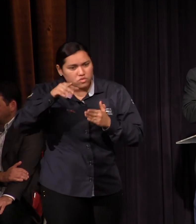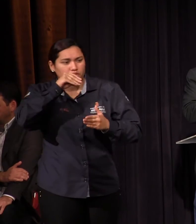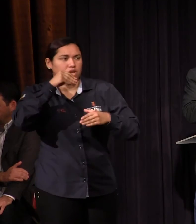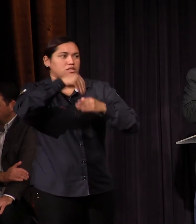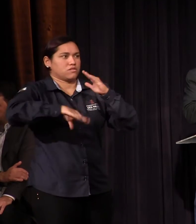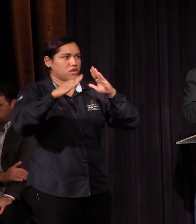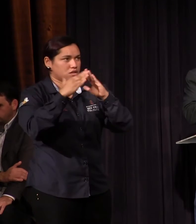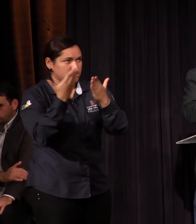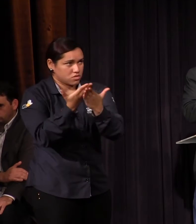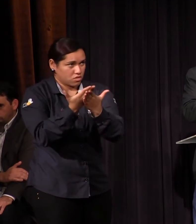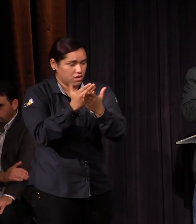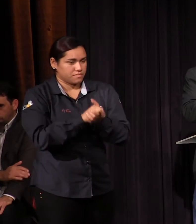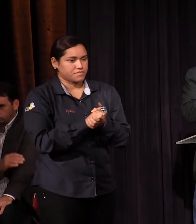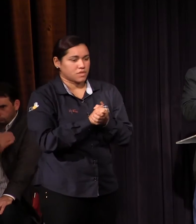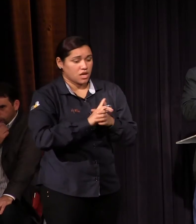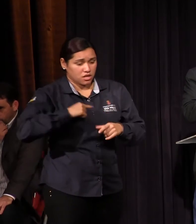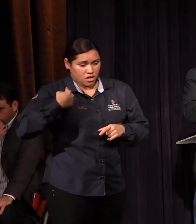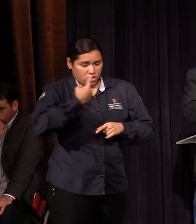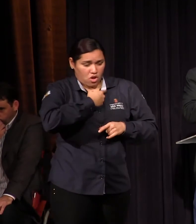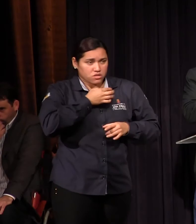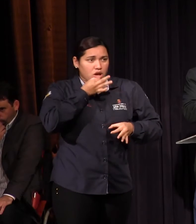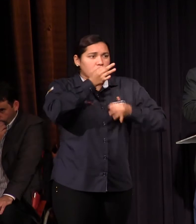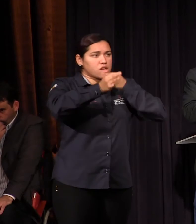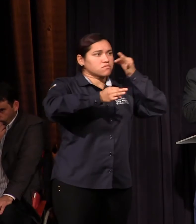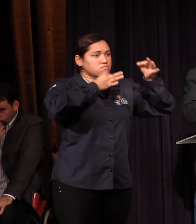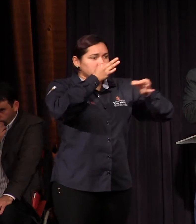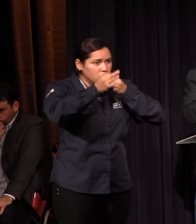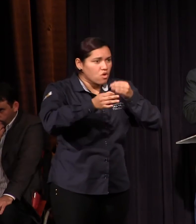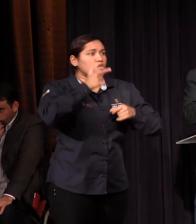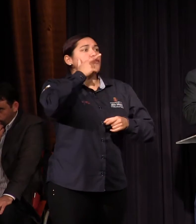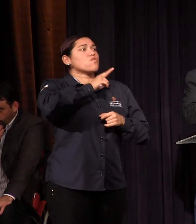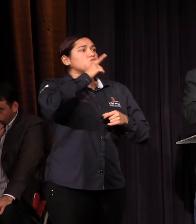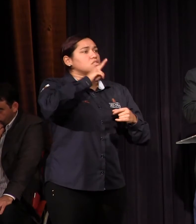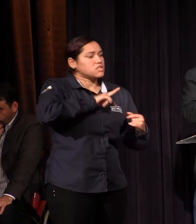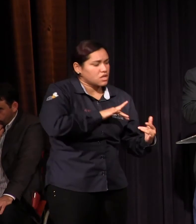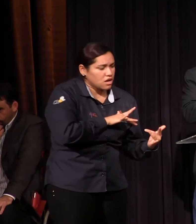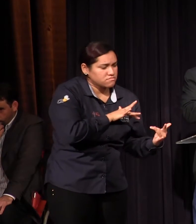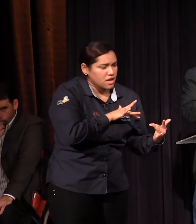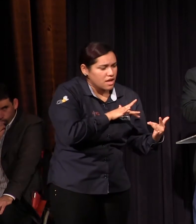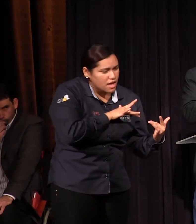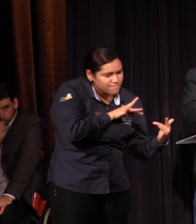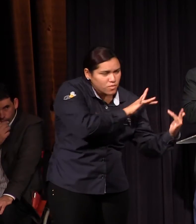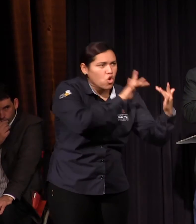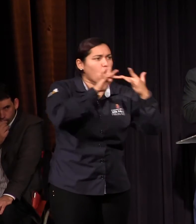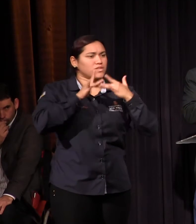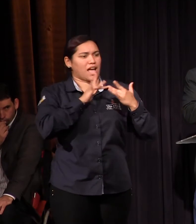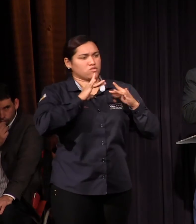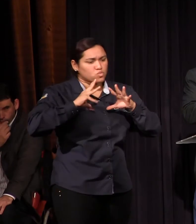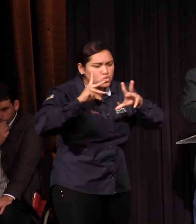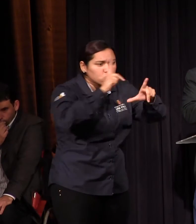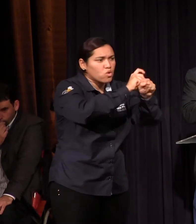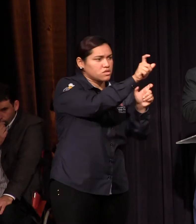e que nossa voz alcance aos quase 12 milhões de habitantes dessa